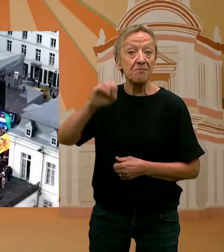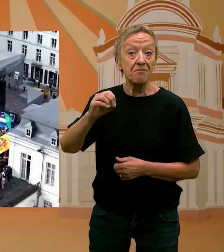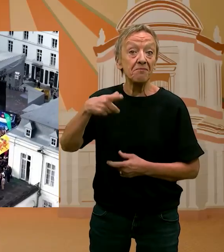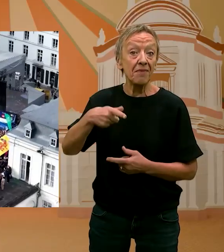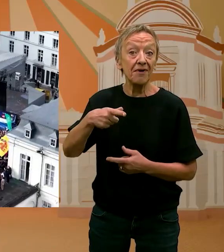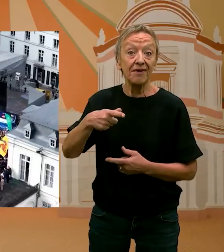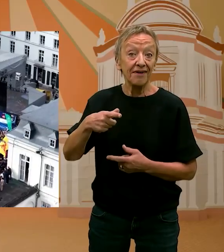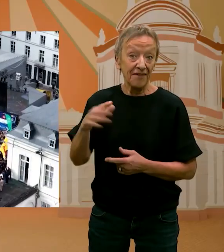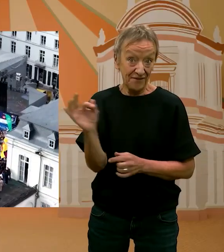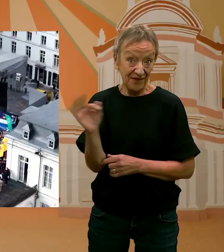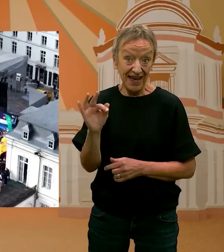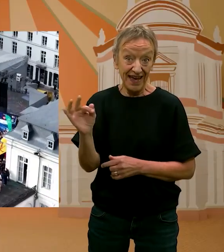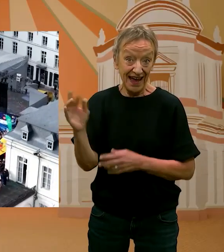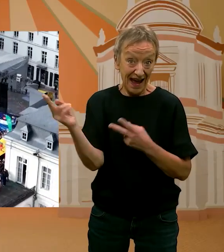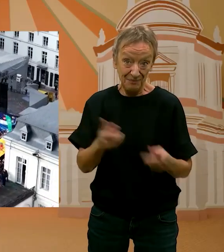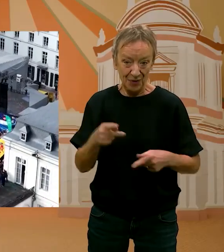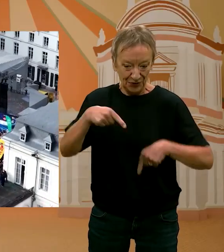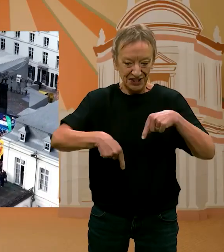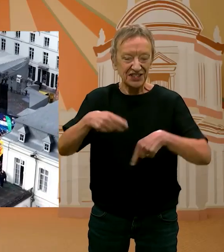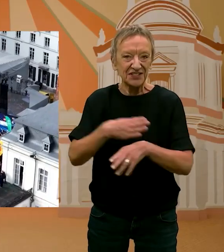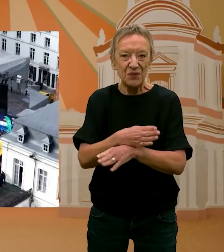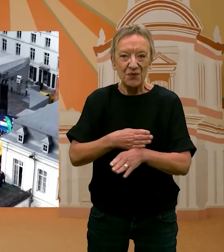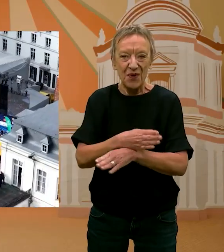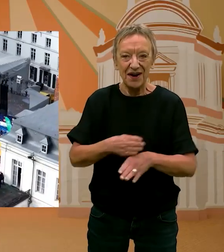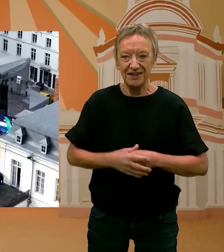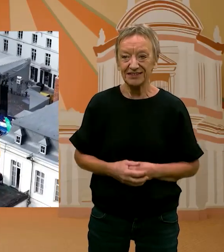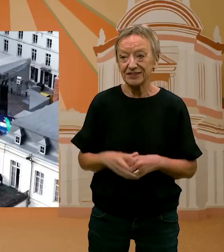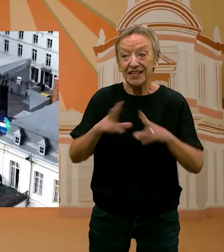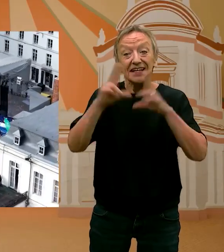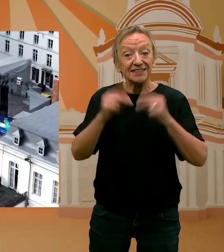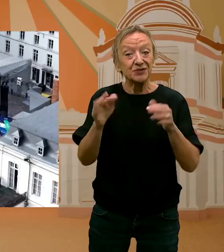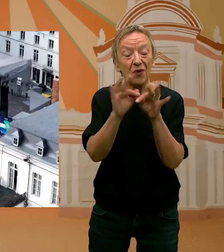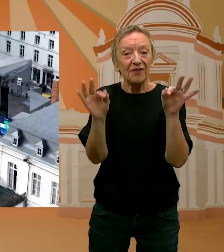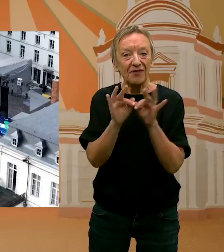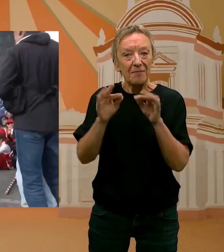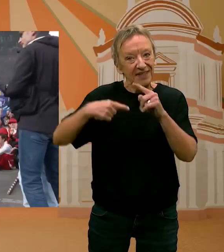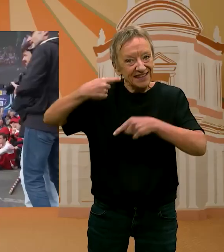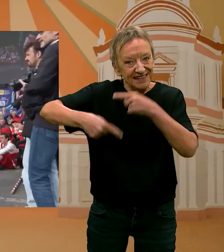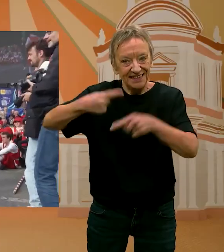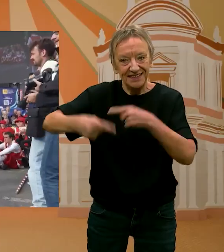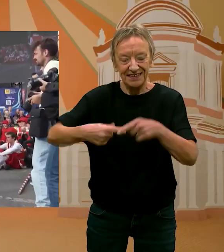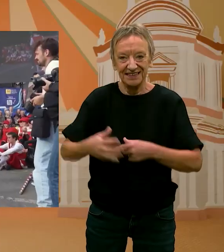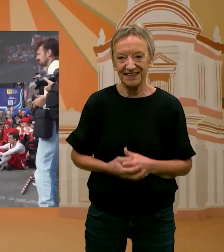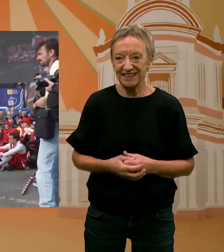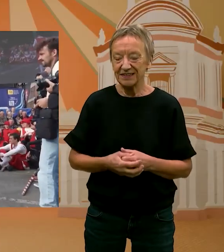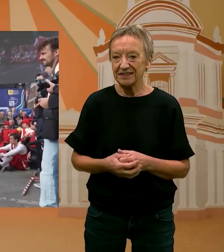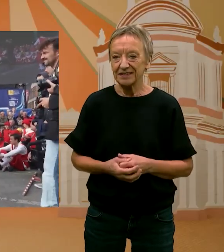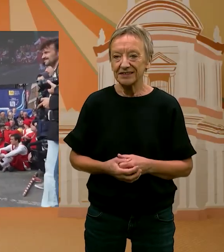de famille qui se prolonge. Magnifique prestation de sa part. Il prouve vraiment que c'est un jouteur sur lequel il faut compter pour les